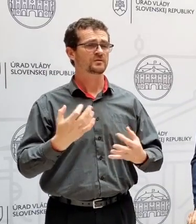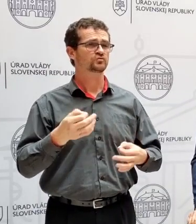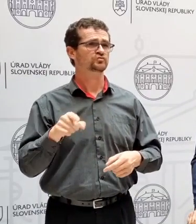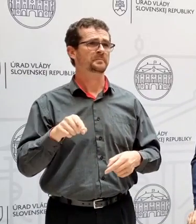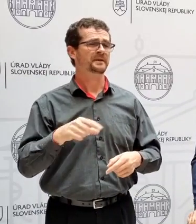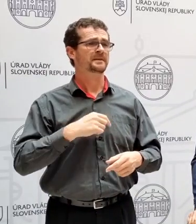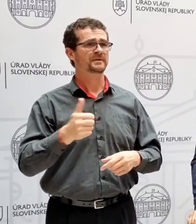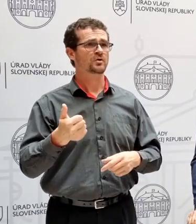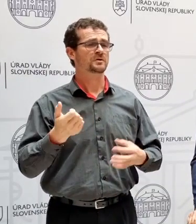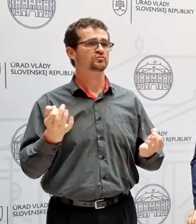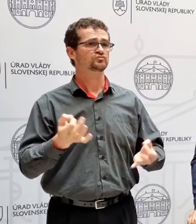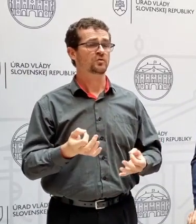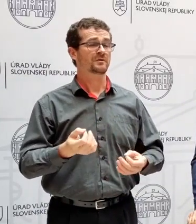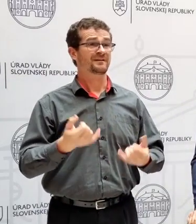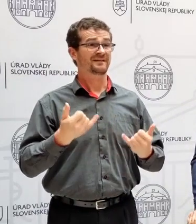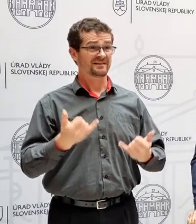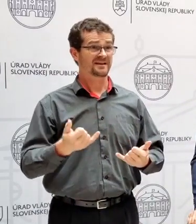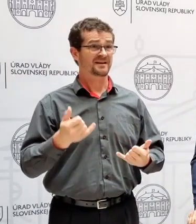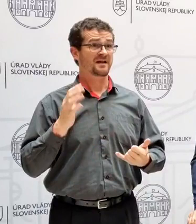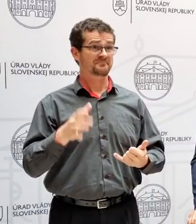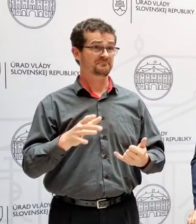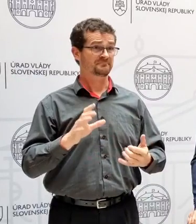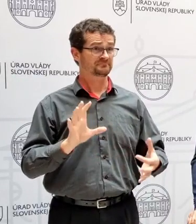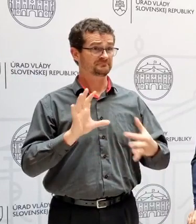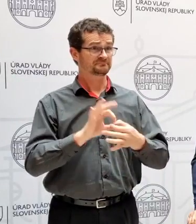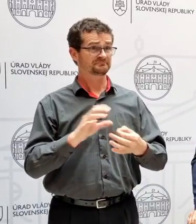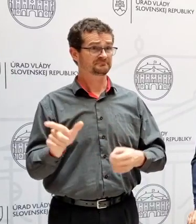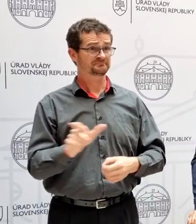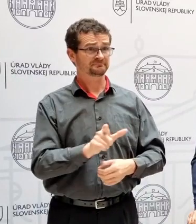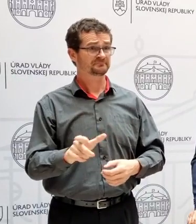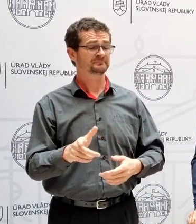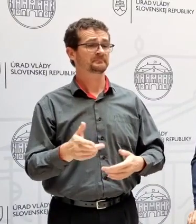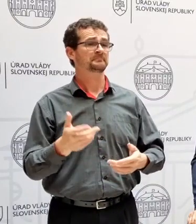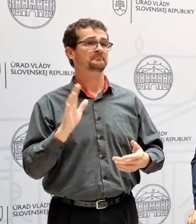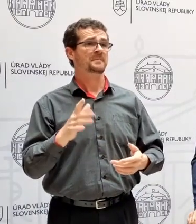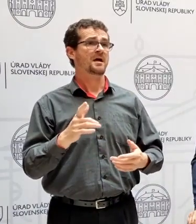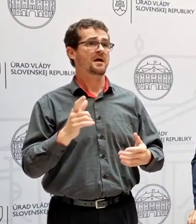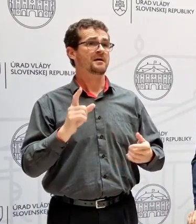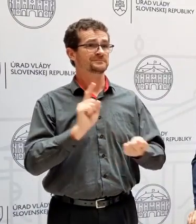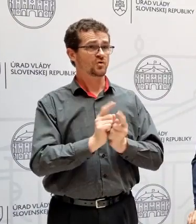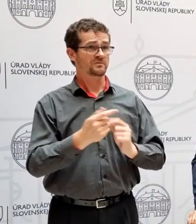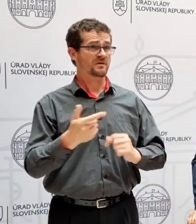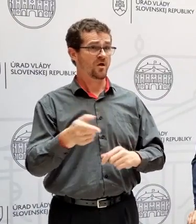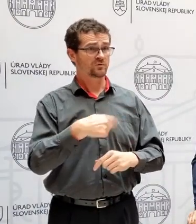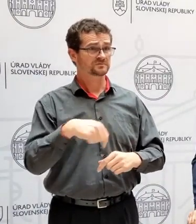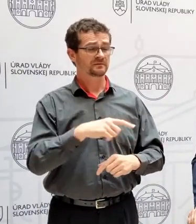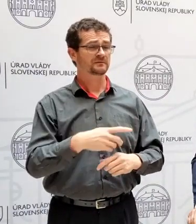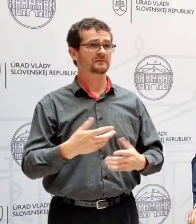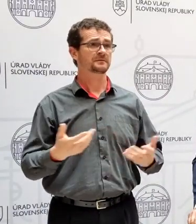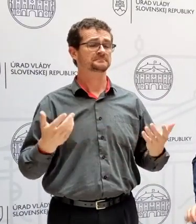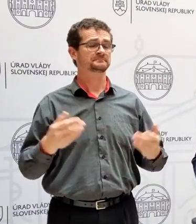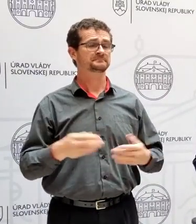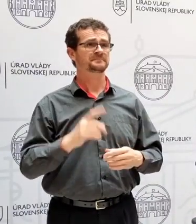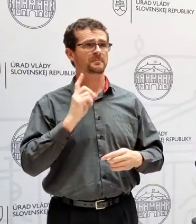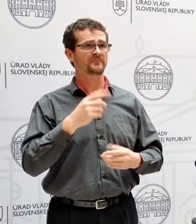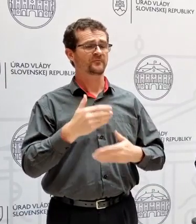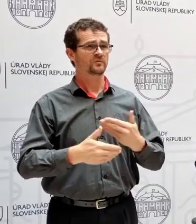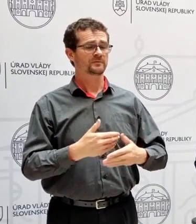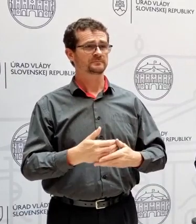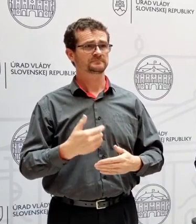pre nich priorita. Došli ste k prieniku, prípadne teda je tam shoda aj s ostatnými koaličnými stranami, tak môžem aby povedať, ste vedeli